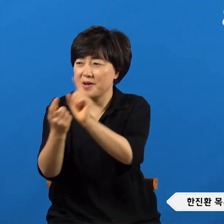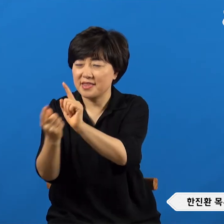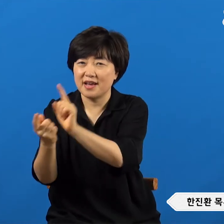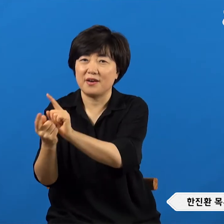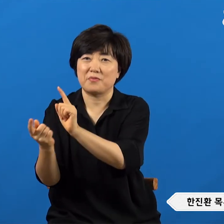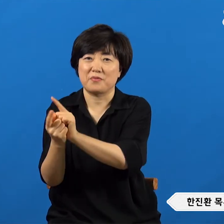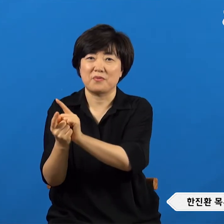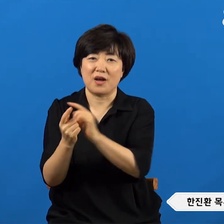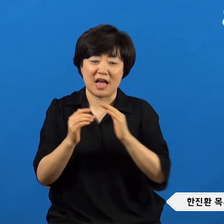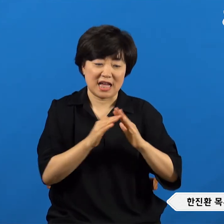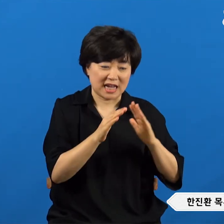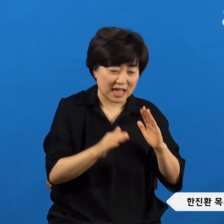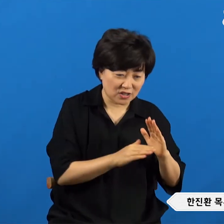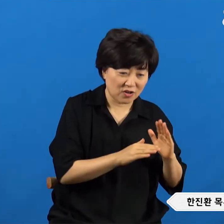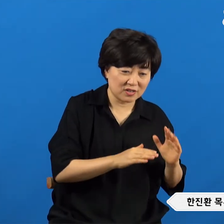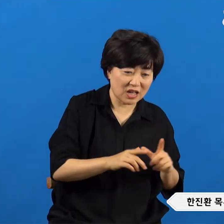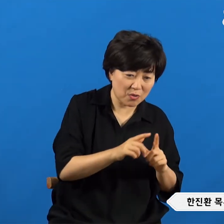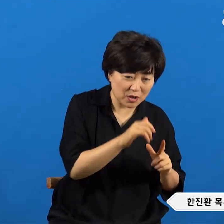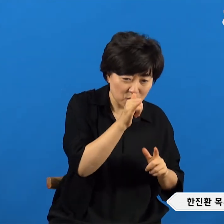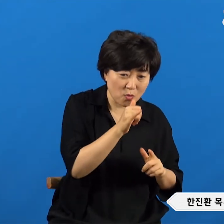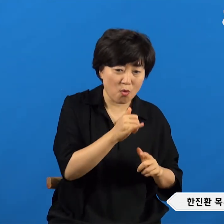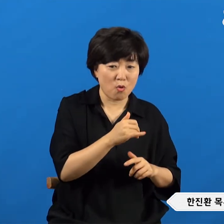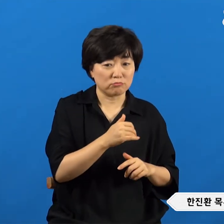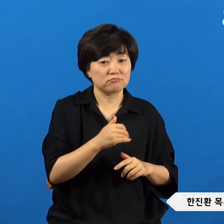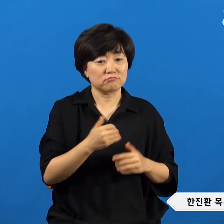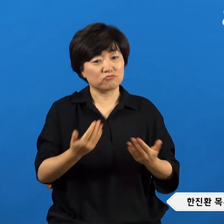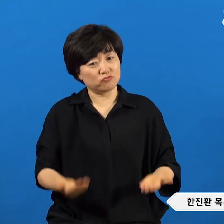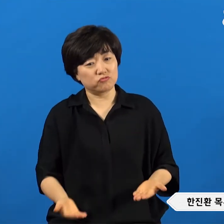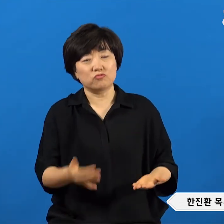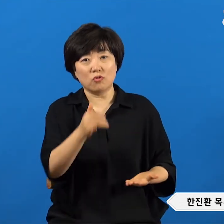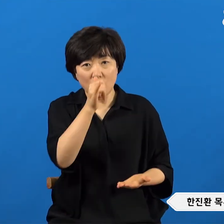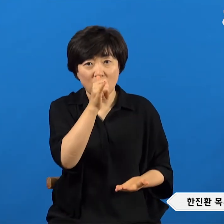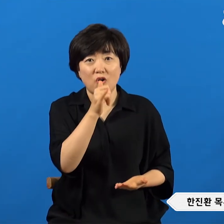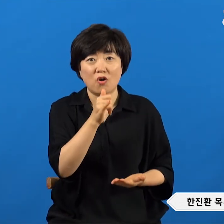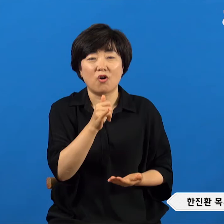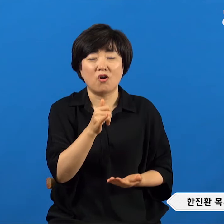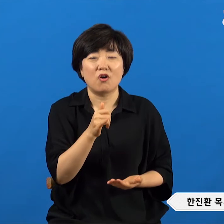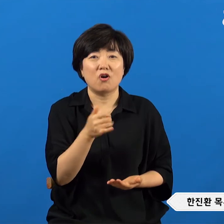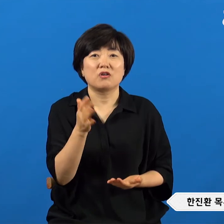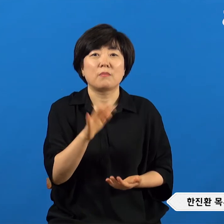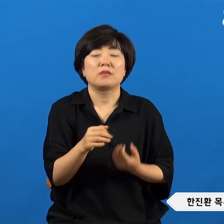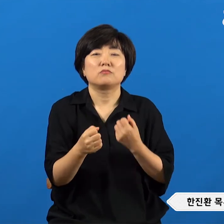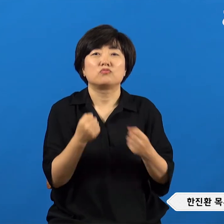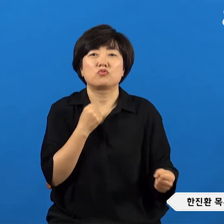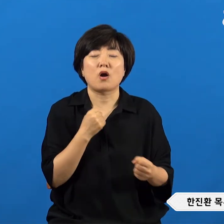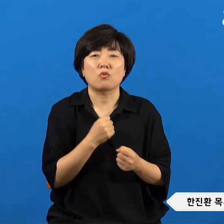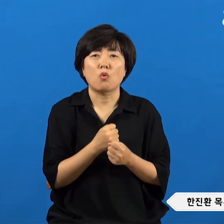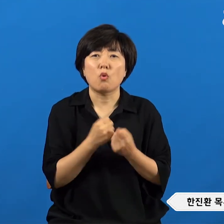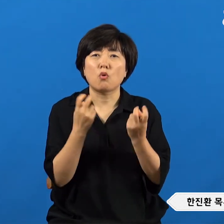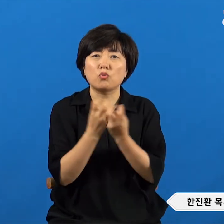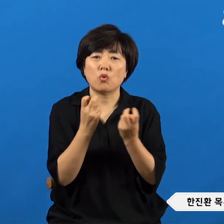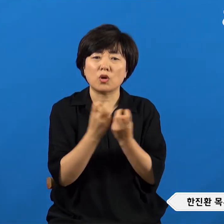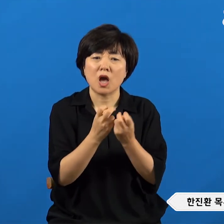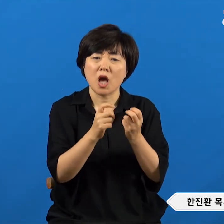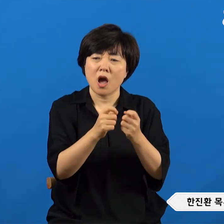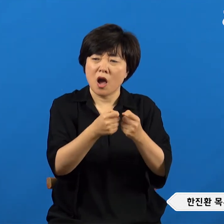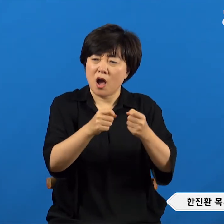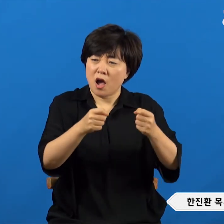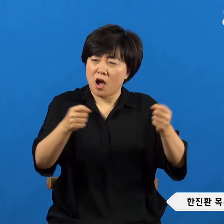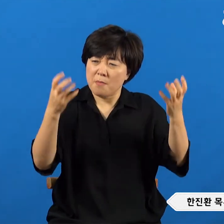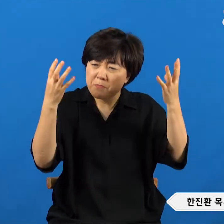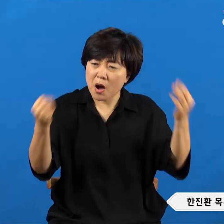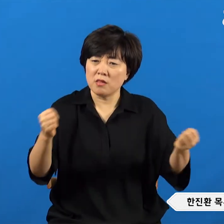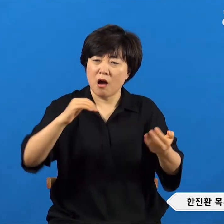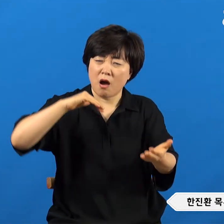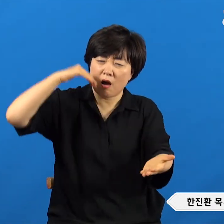만나고 가정생활도 하고 여가도 가졌습니다. 그런데도 어떻게 그 방대한 양의